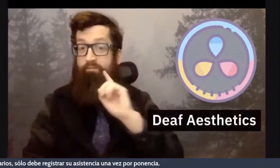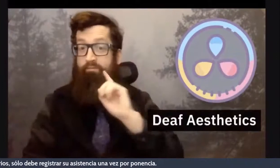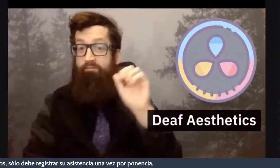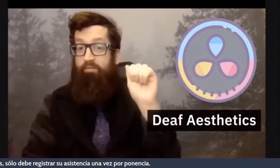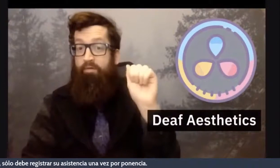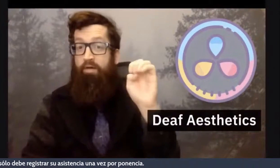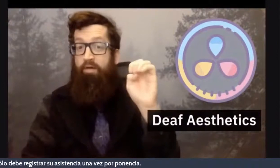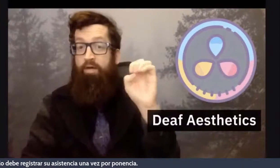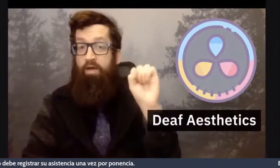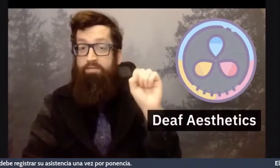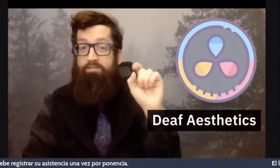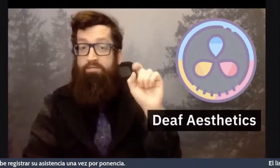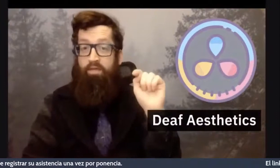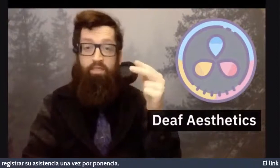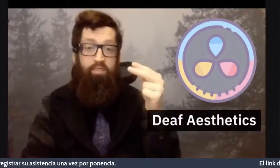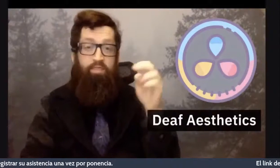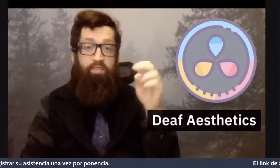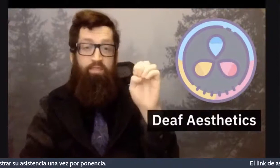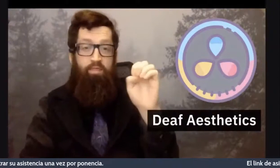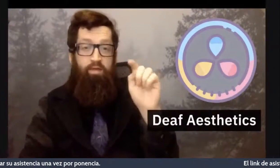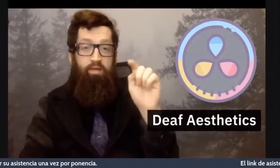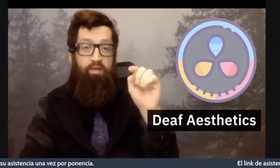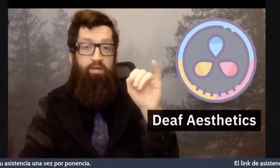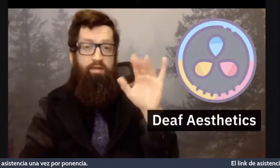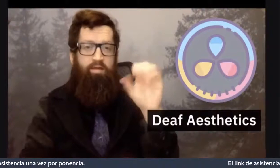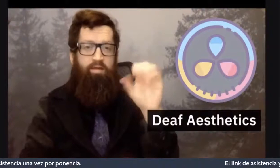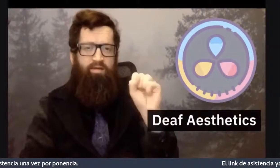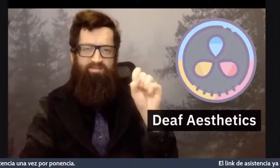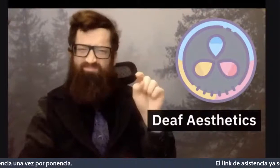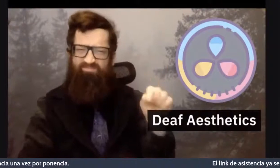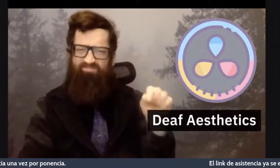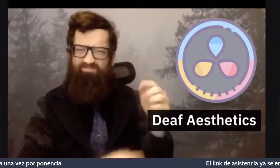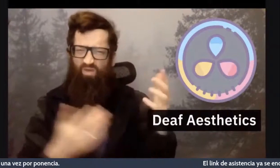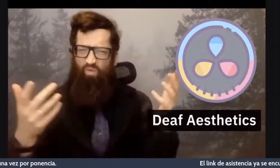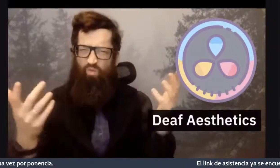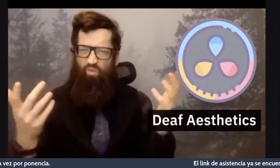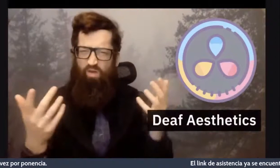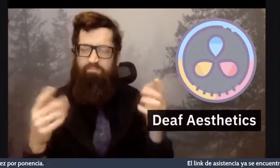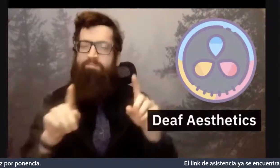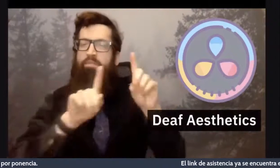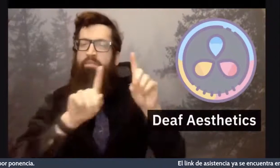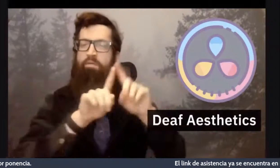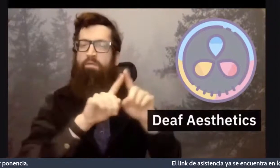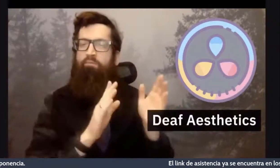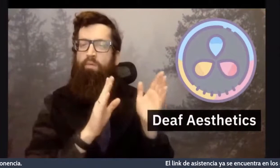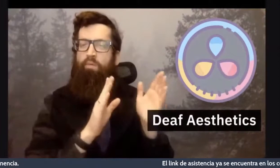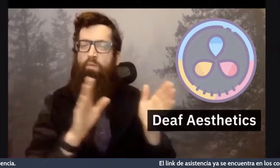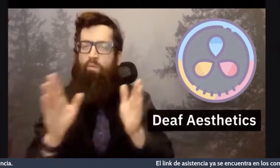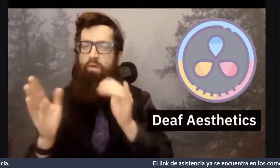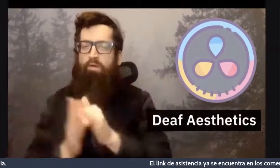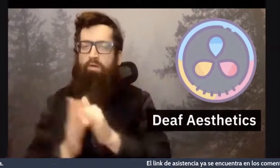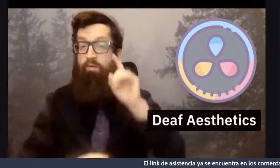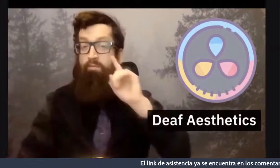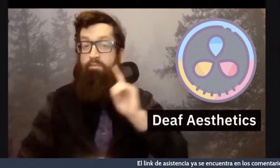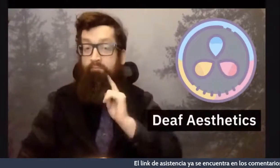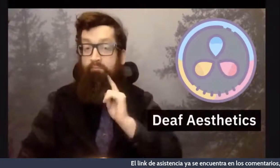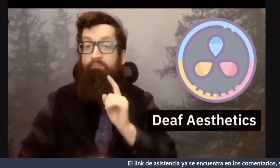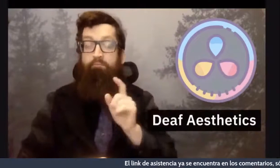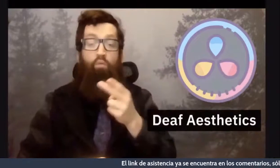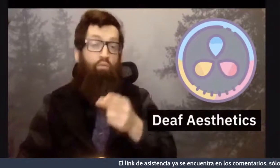¿Qué es eso de la estética? Bueno, son varios enfoques para el diseño de estructural que está acomodado para las necesidades